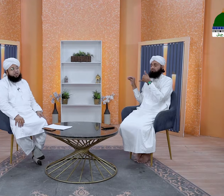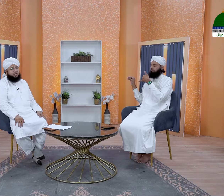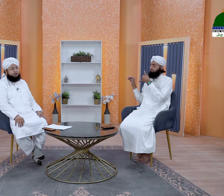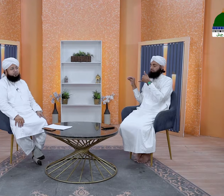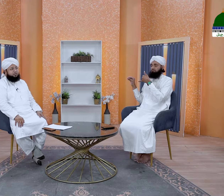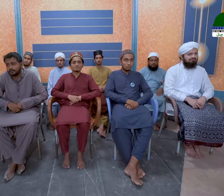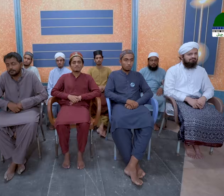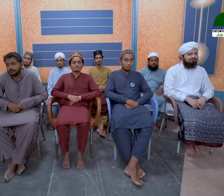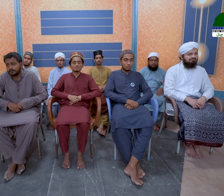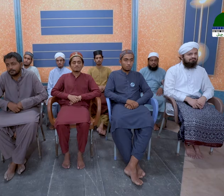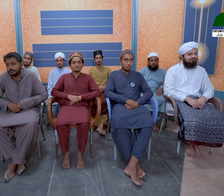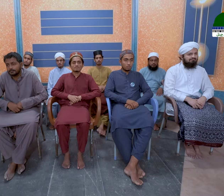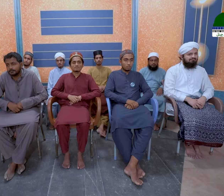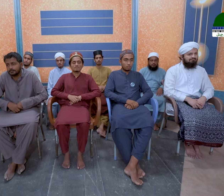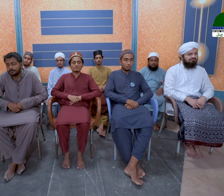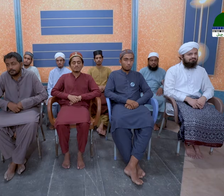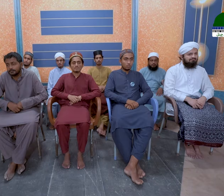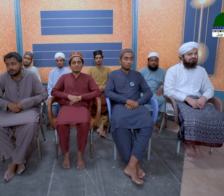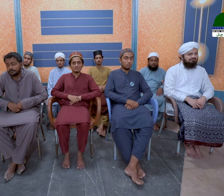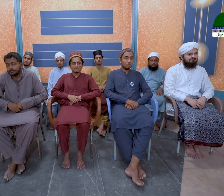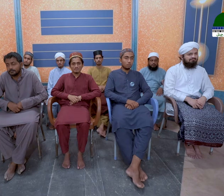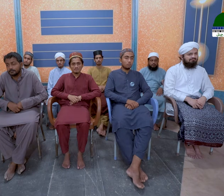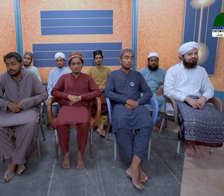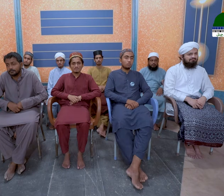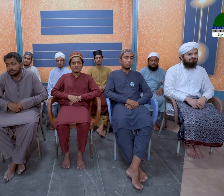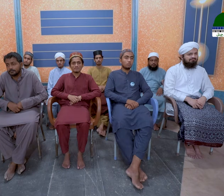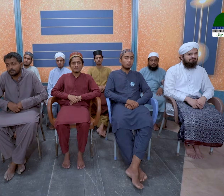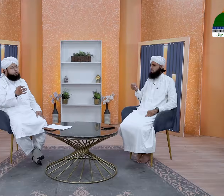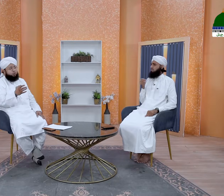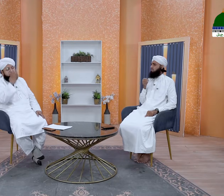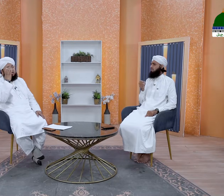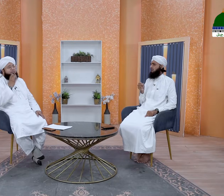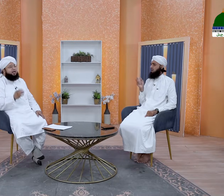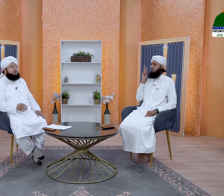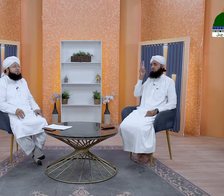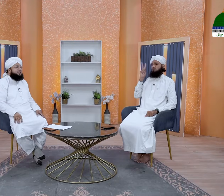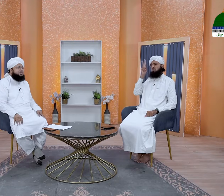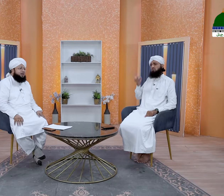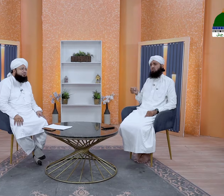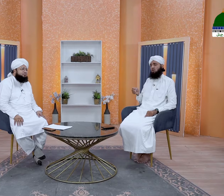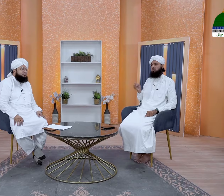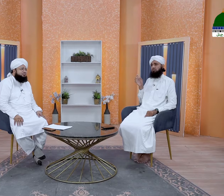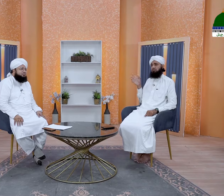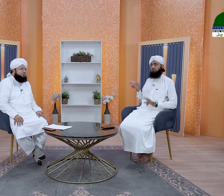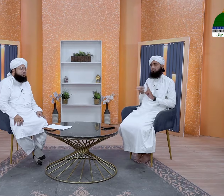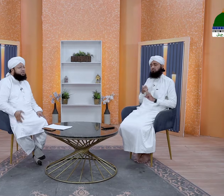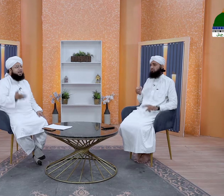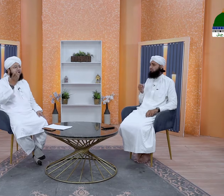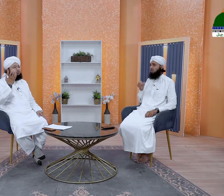لگا کہ یار یہ تو میرا بیسٹ فرینڈ تھا، یہ دوستی کا بڑا دم بھرتا تھا، وقت آئے گا تو